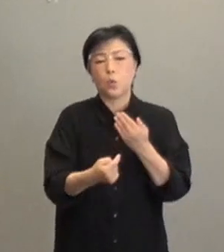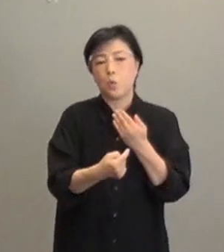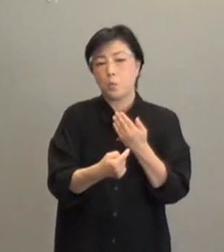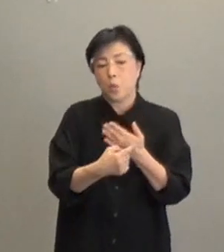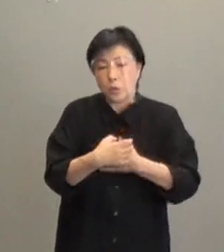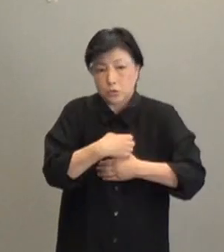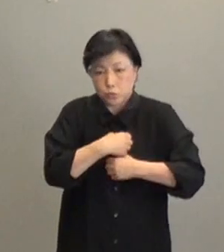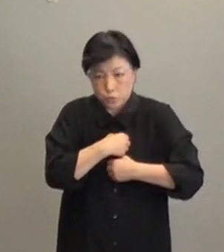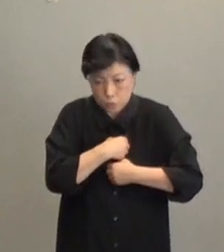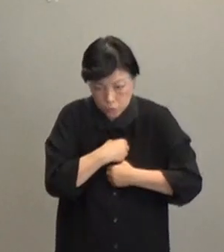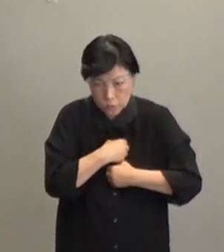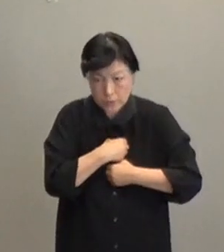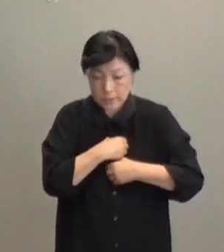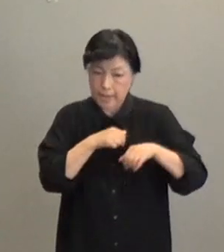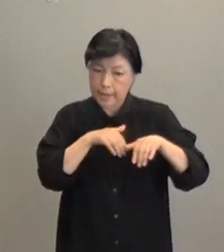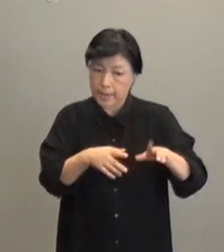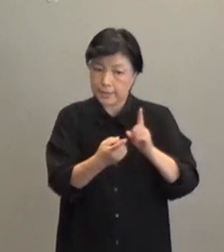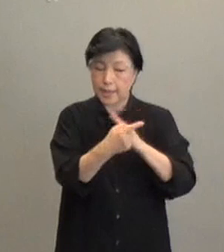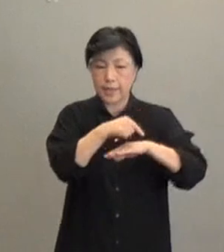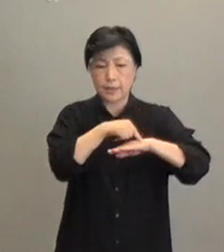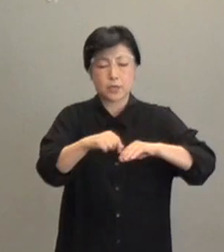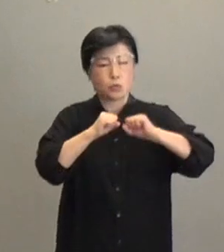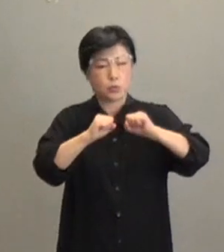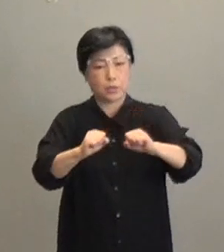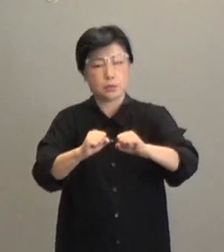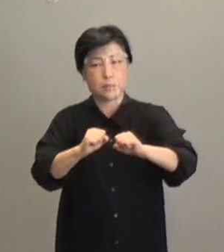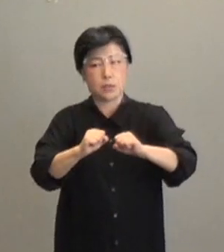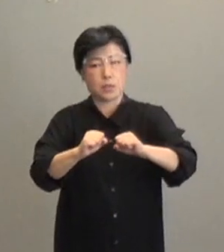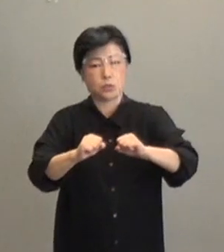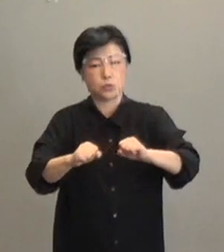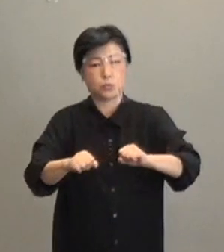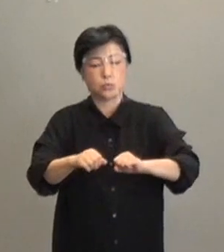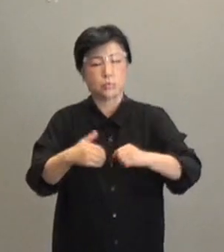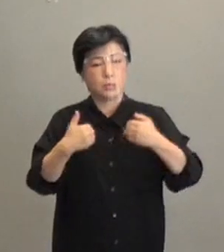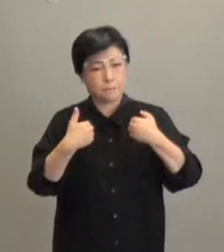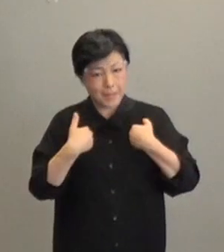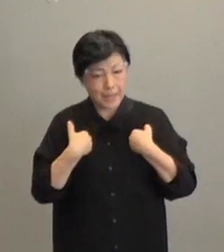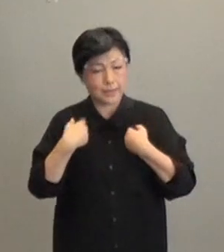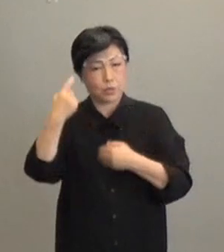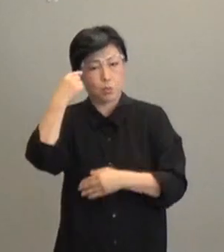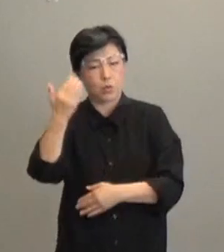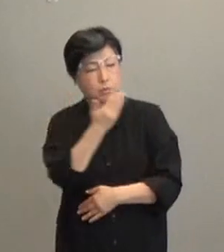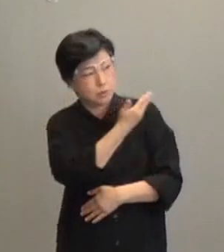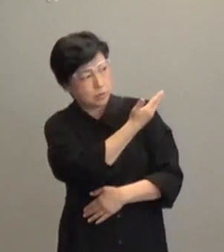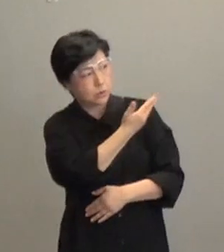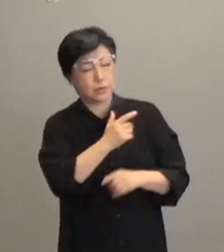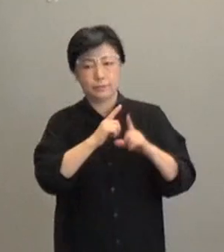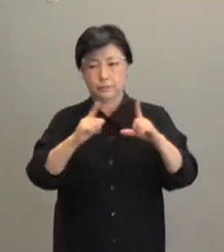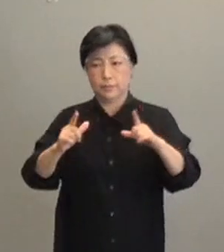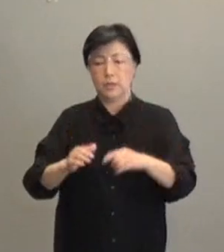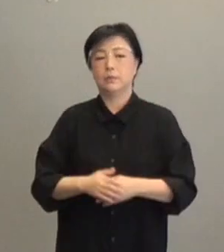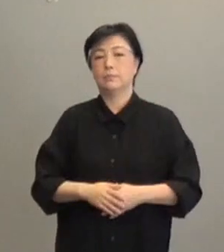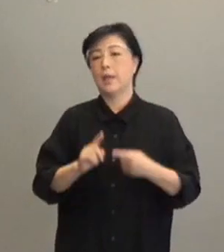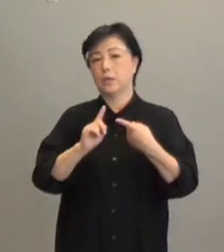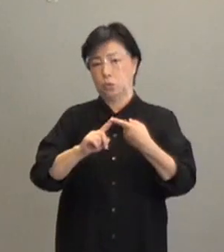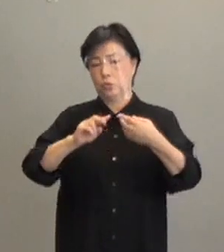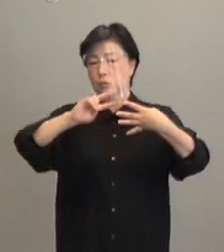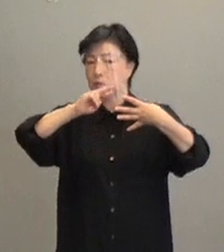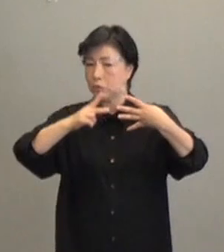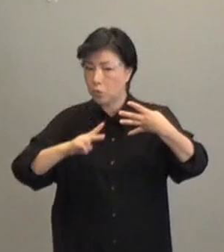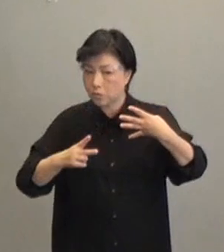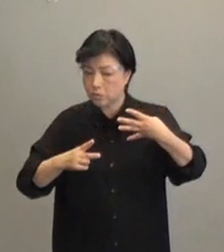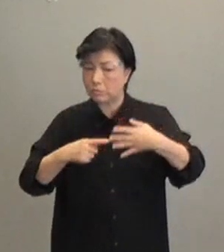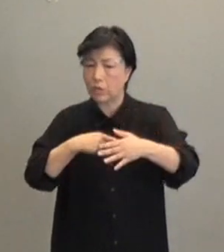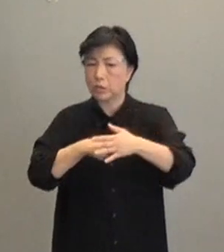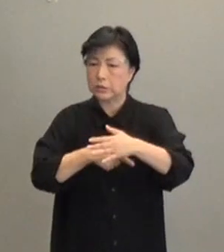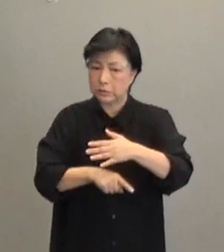つけて、感染対策というのは行っていくべきだと考えていらっしゃるんでしょうか。 一つまず季節的な要因とする